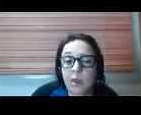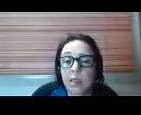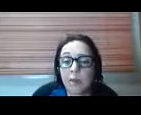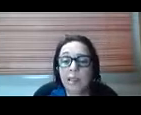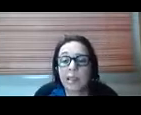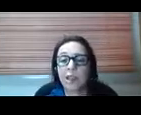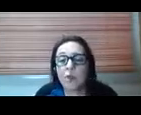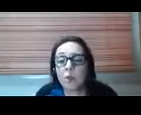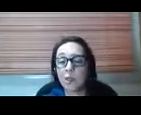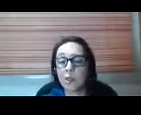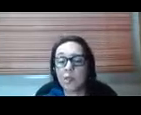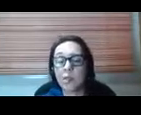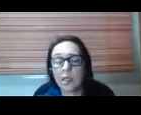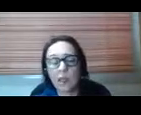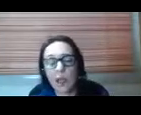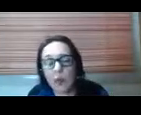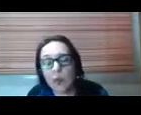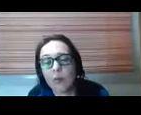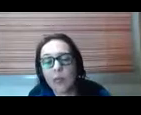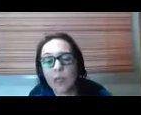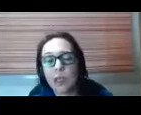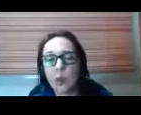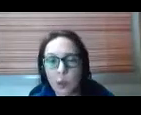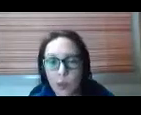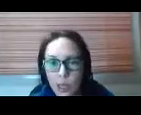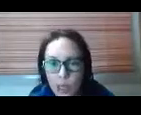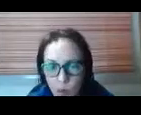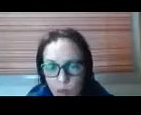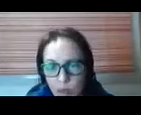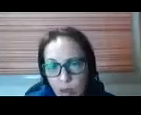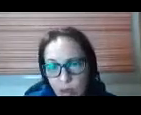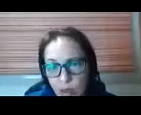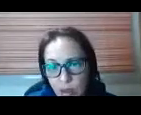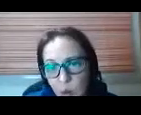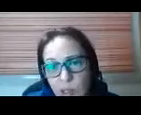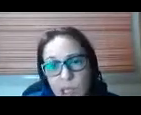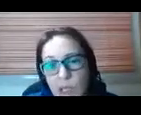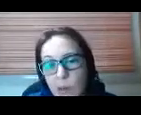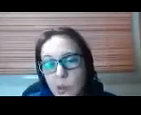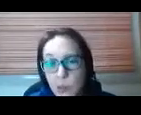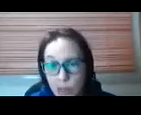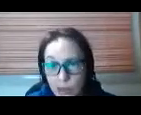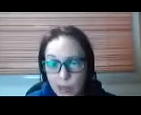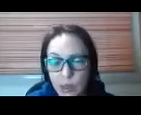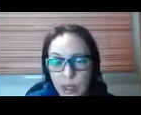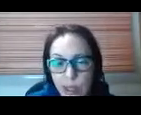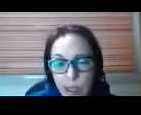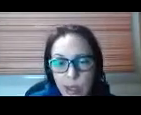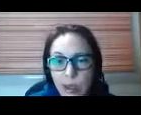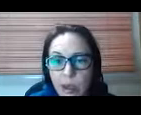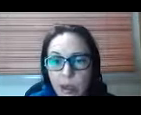realizando actividades que tengan un propósito, significado y contribuyan en la sociedad. Entonces ya sabemos que por ahí tenemos que